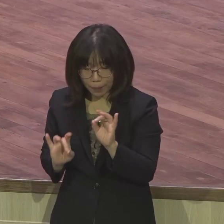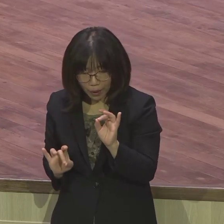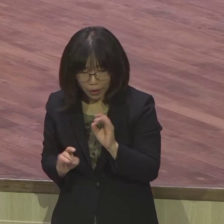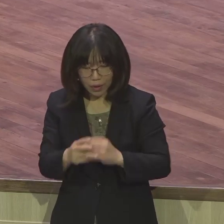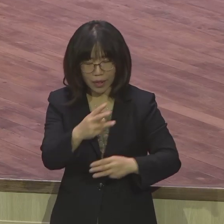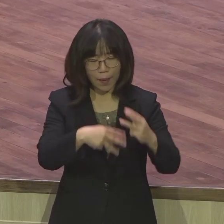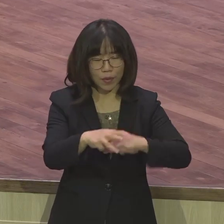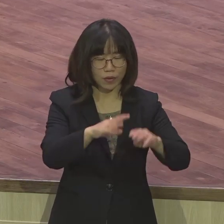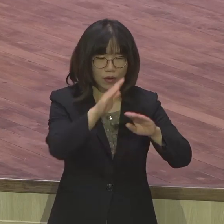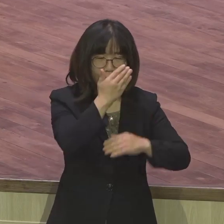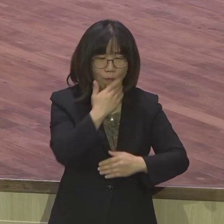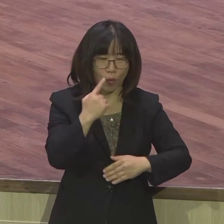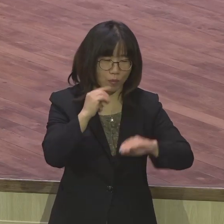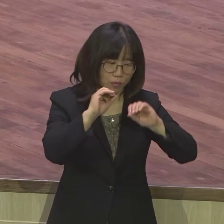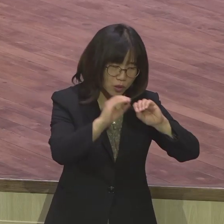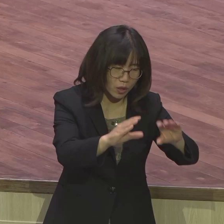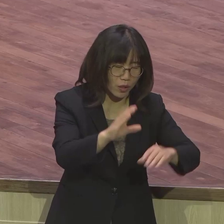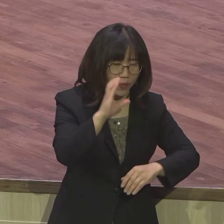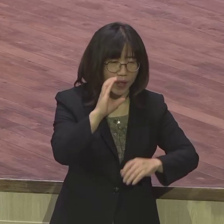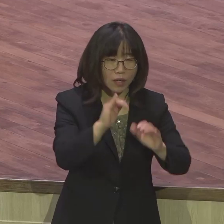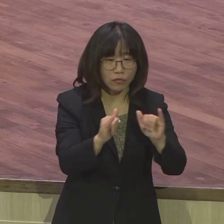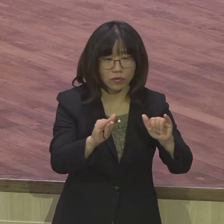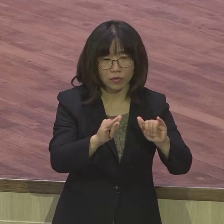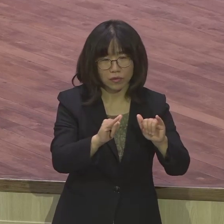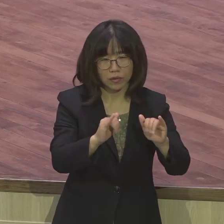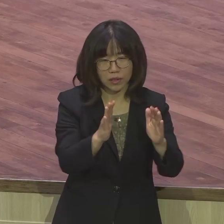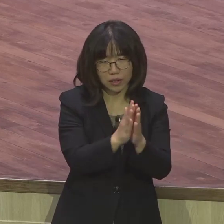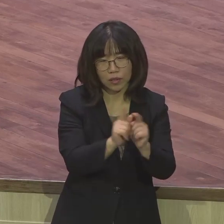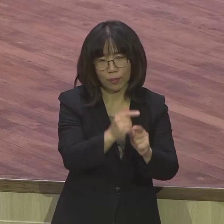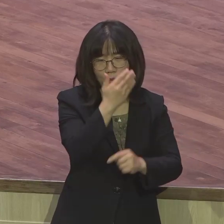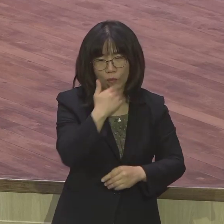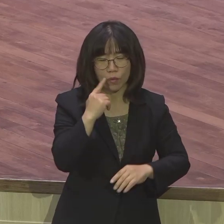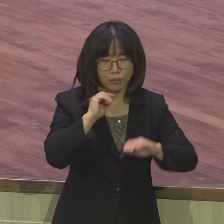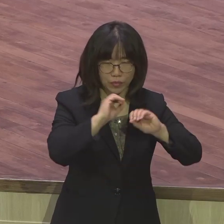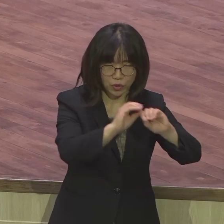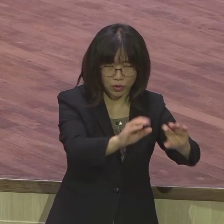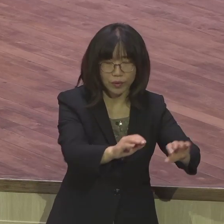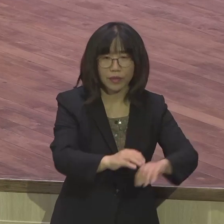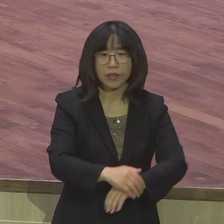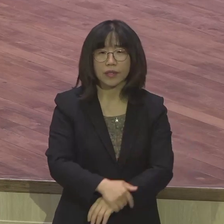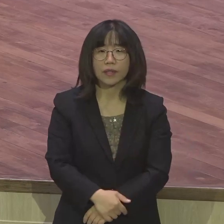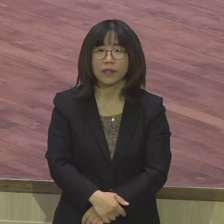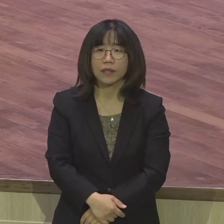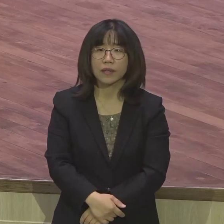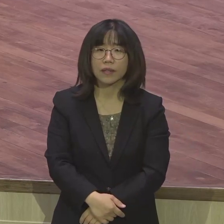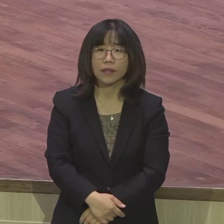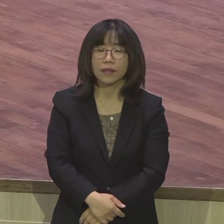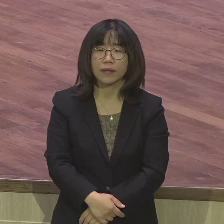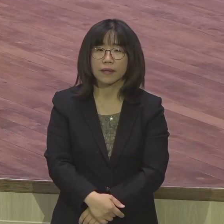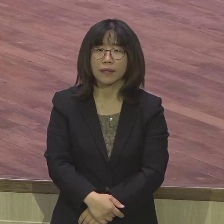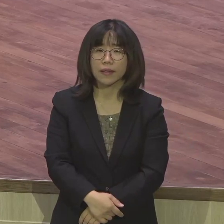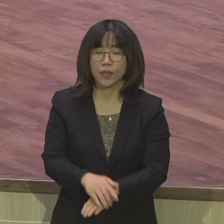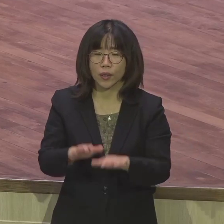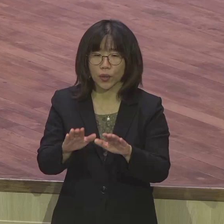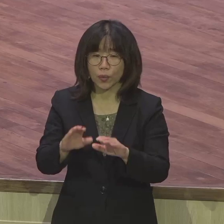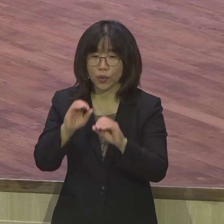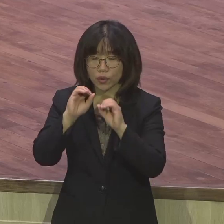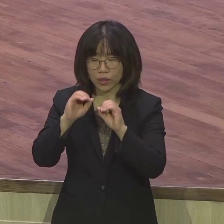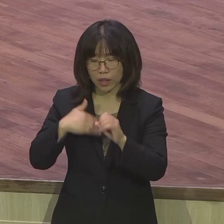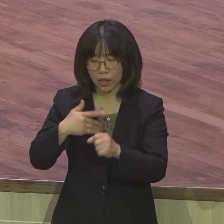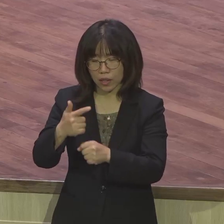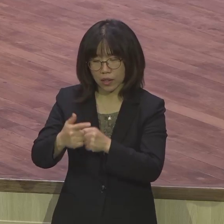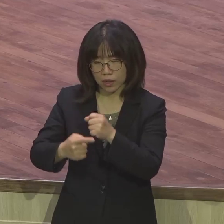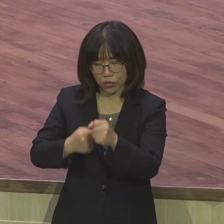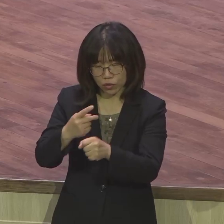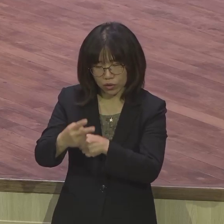다 복음 전했어요. 문도 많이 열리고, 전도 문도 많이 열리고. 그거는 뭐 지금 요번에 간 분들은 잘 모르겠지만, 저는 한 6년